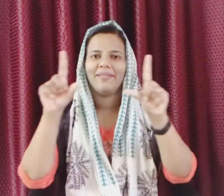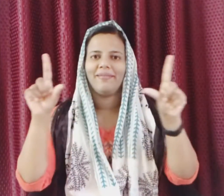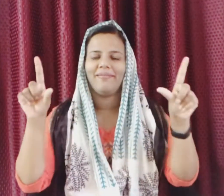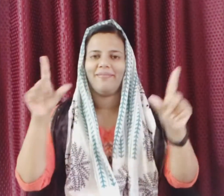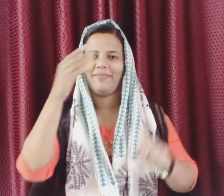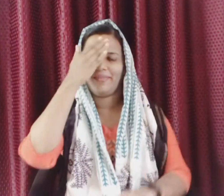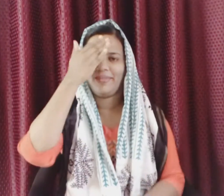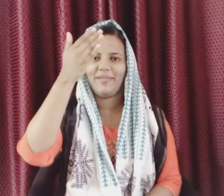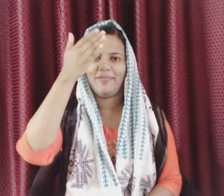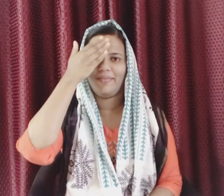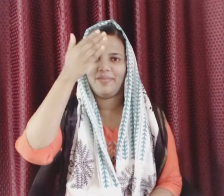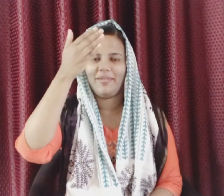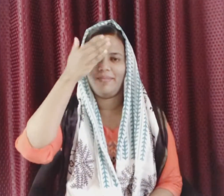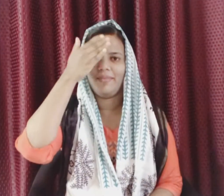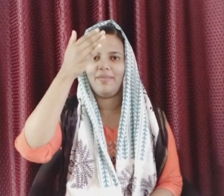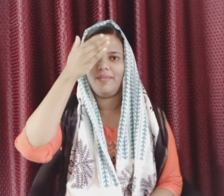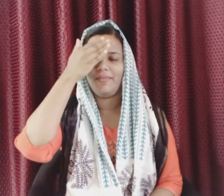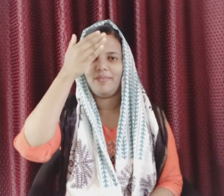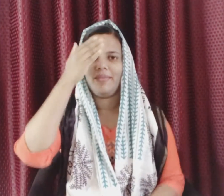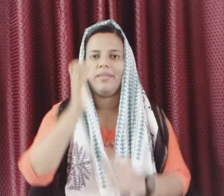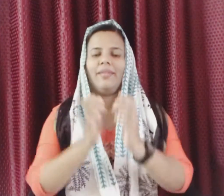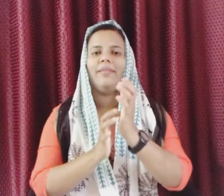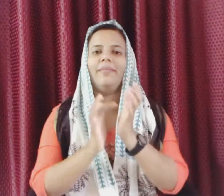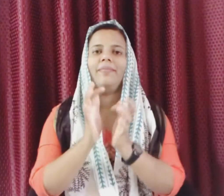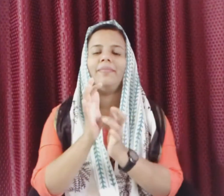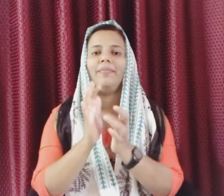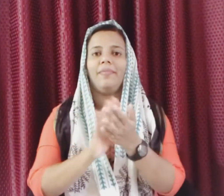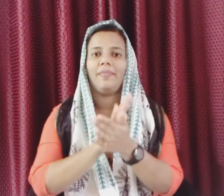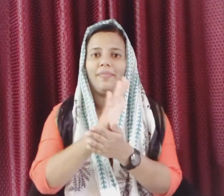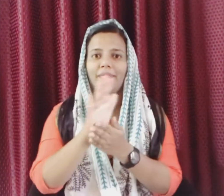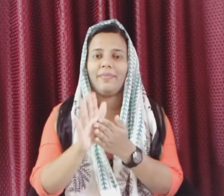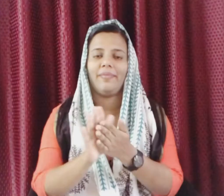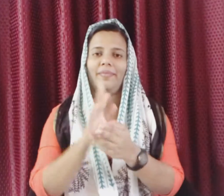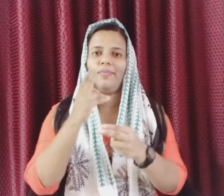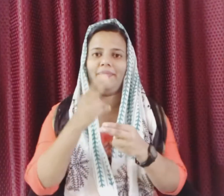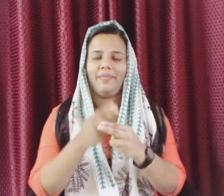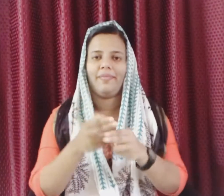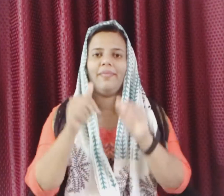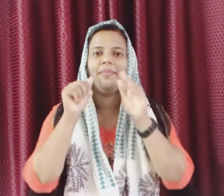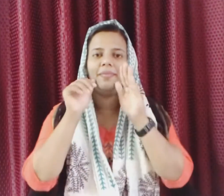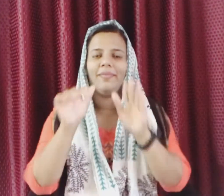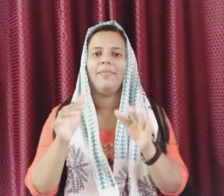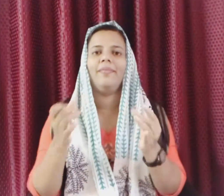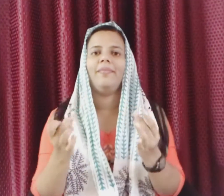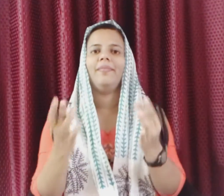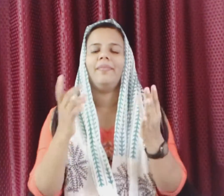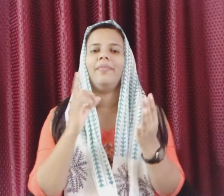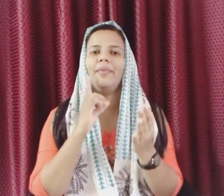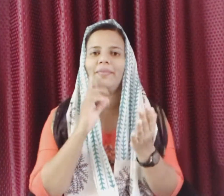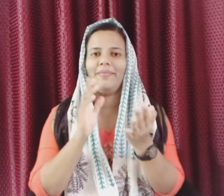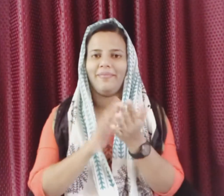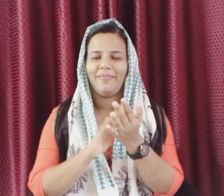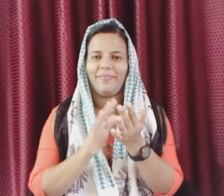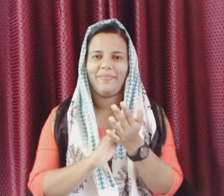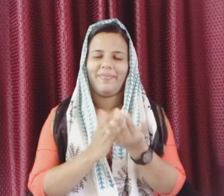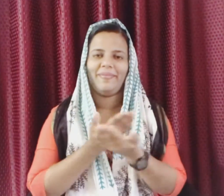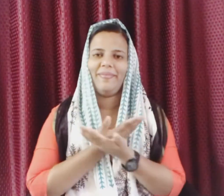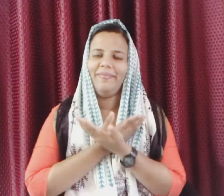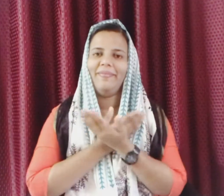പ്രൈസ് ദ ലോർഡ്, ഹല്ലേലൂയ. സ്തോത്രം സ്തോത്രം സ്തോത്രം കർത്താവിൻ്റെ അതിപരിശുദ്ധമായ തിരുനാമം ഈ അനുഗ്രഹിക്കപ്പെട്ട പ്രഭാതത്തിൽ